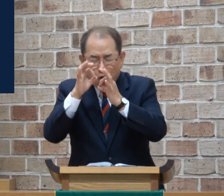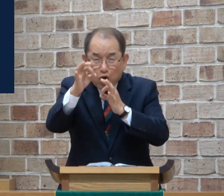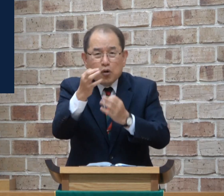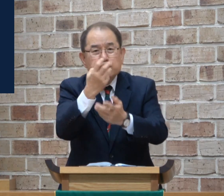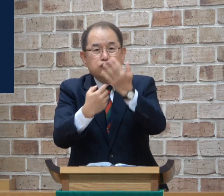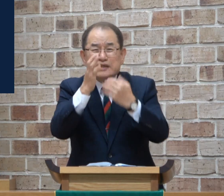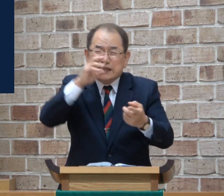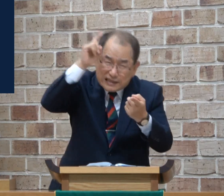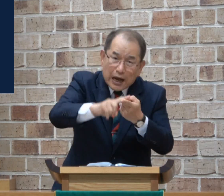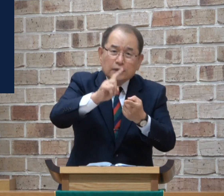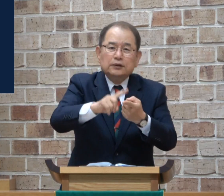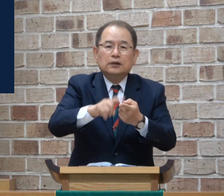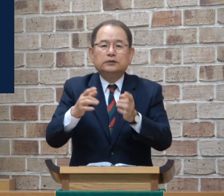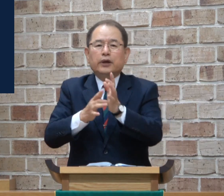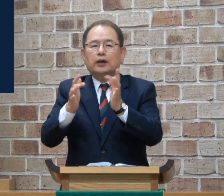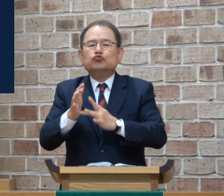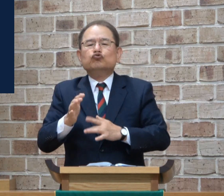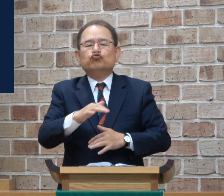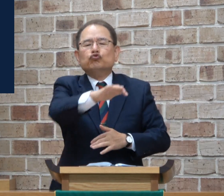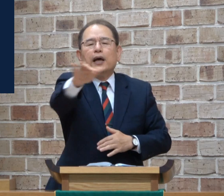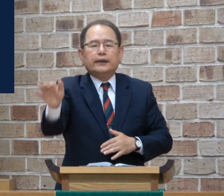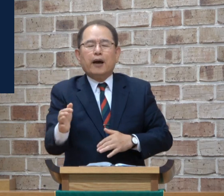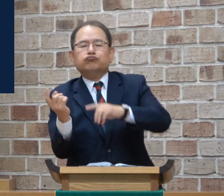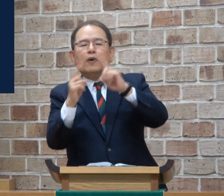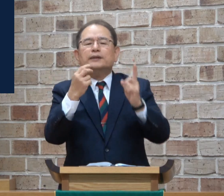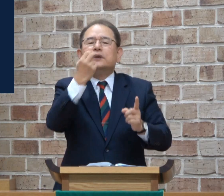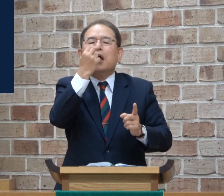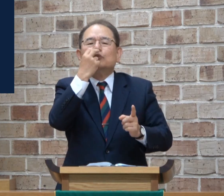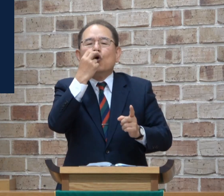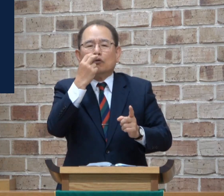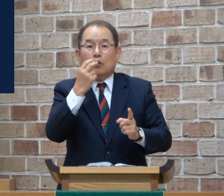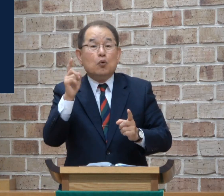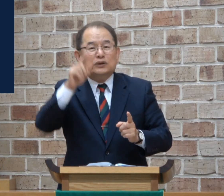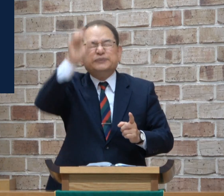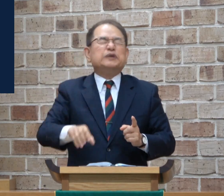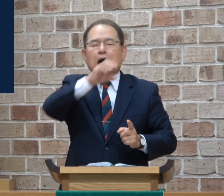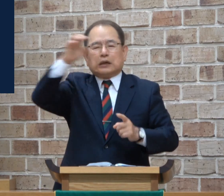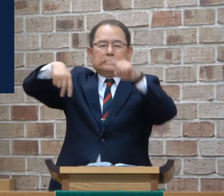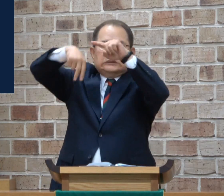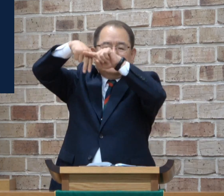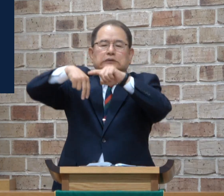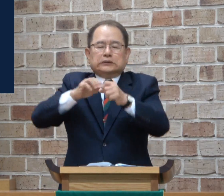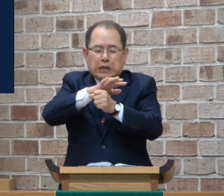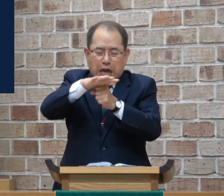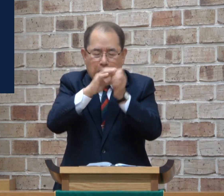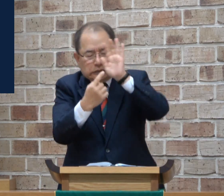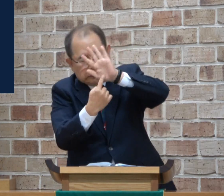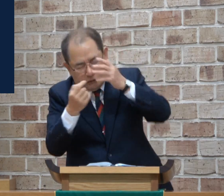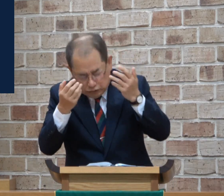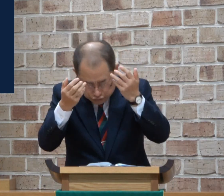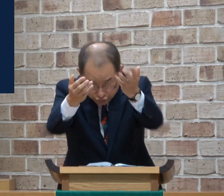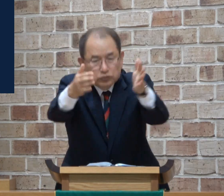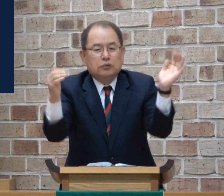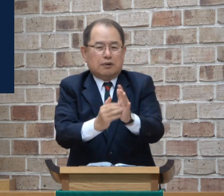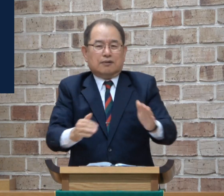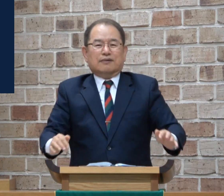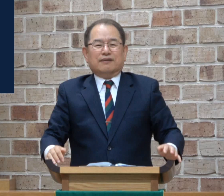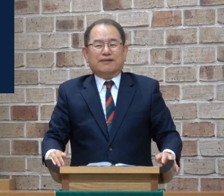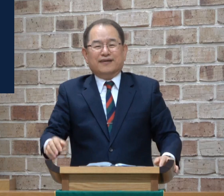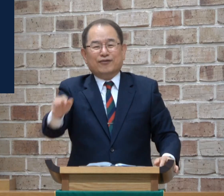영원히 지옥에 갈 수밖에 없는 우리들을 십자가에 달리셔서 그 사랑을 우리에게 주셨습니다. 예수님으로